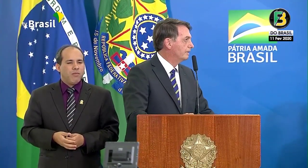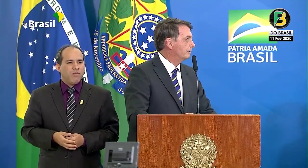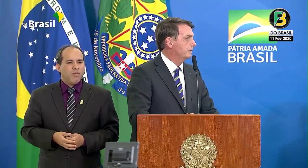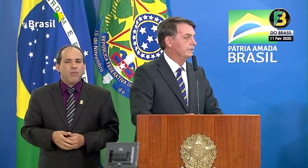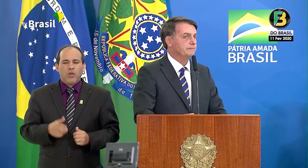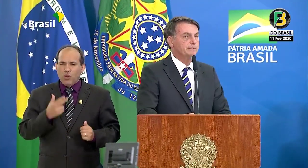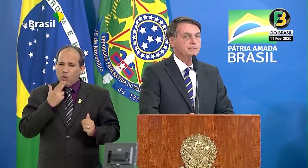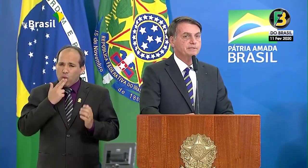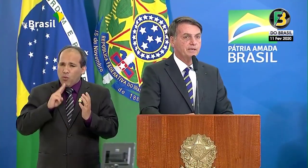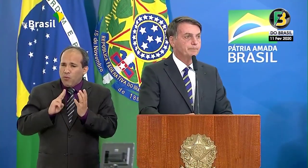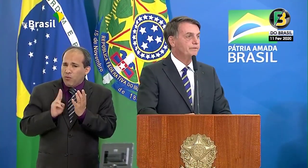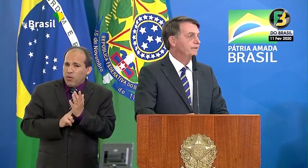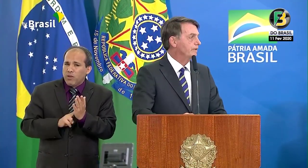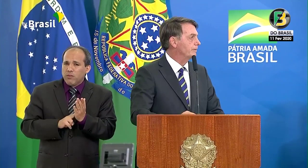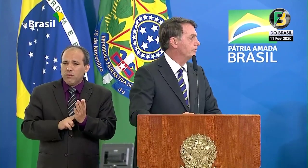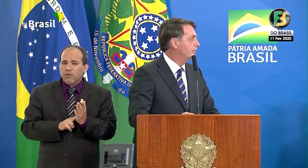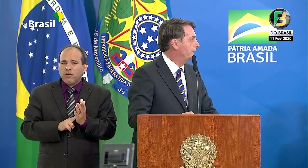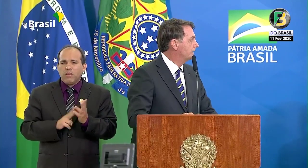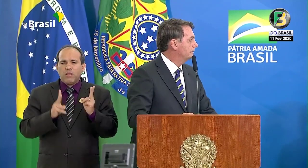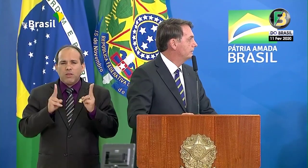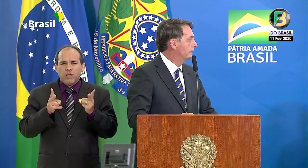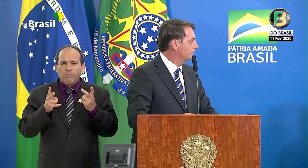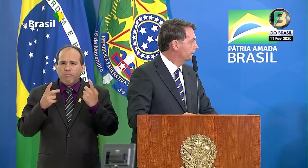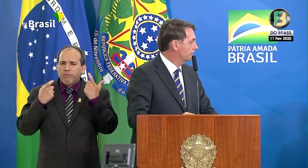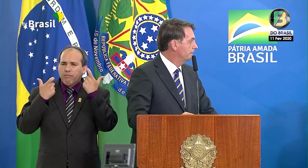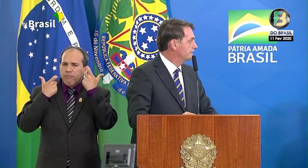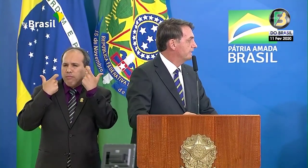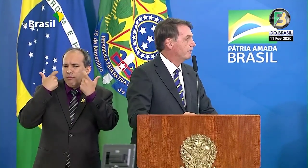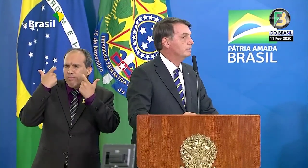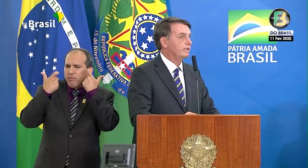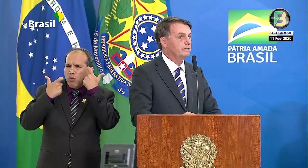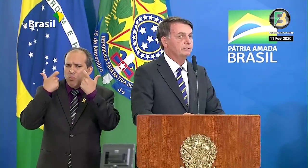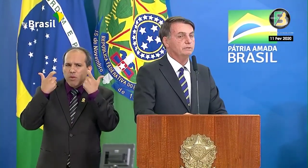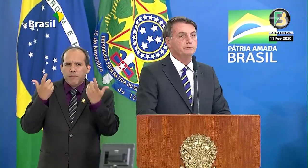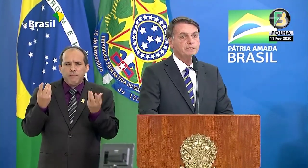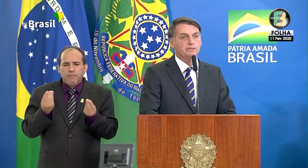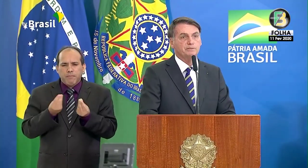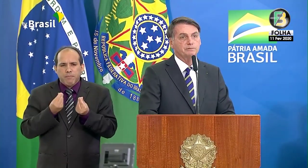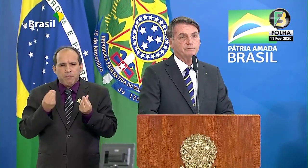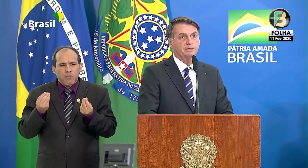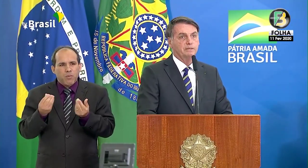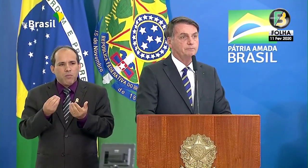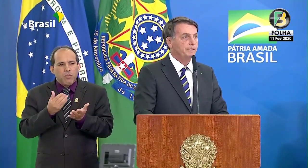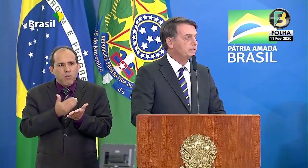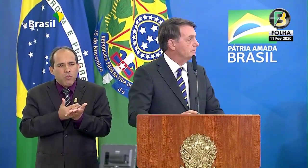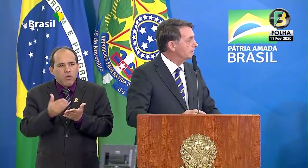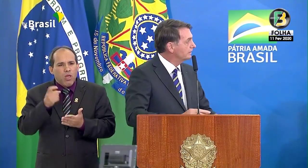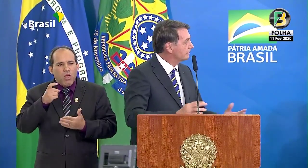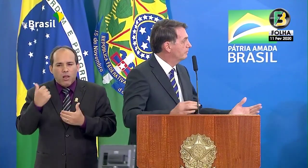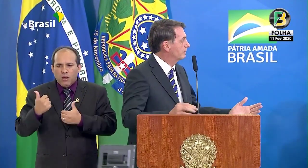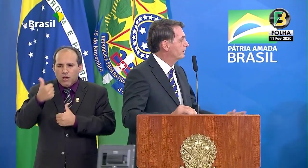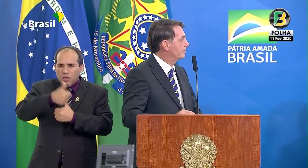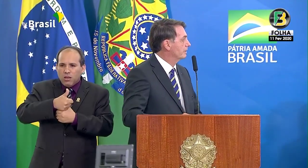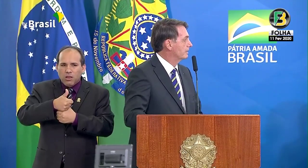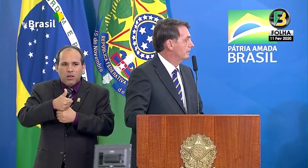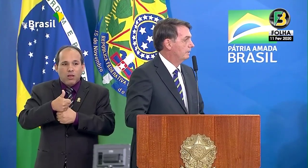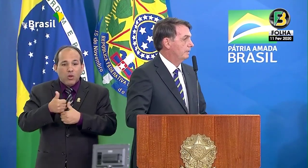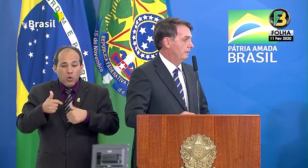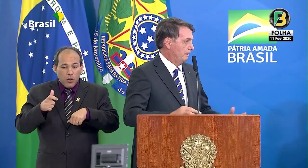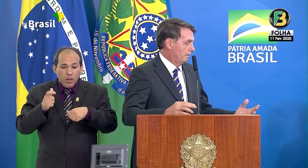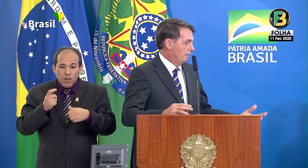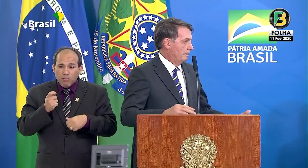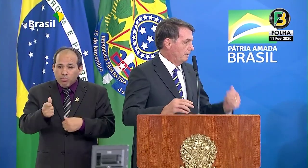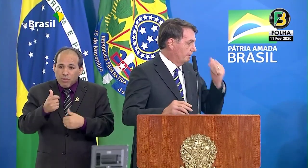Eu confesso que sempre fiquei preocupado em não ter o ministério desde o início, mas tínhamos tantas boas